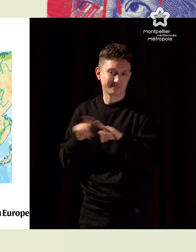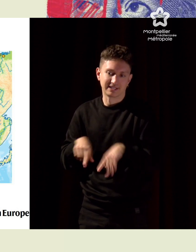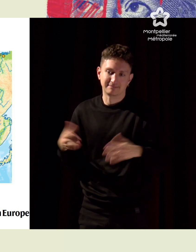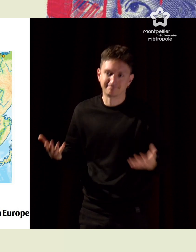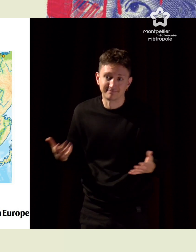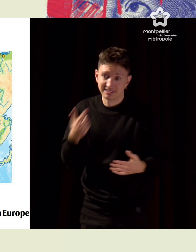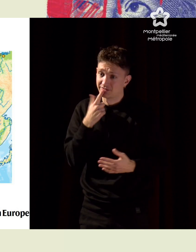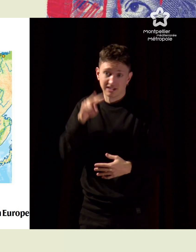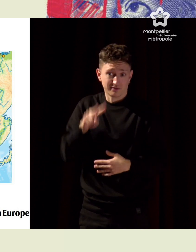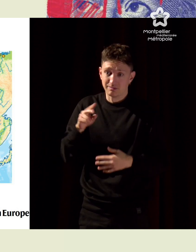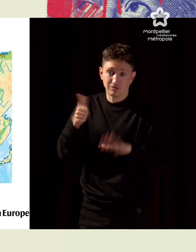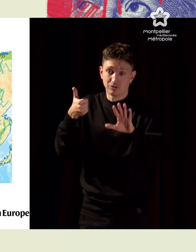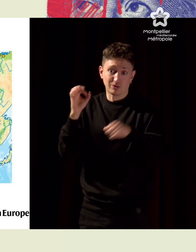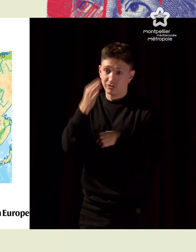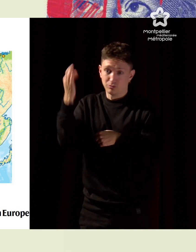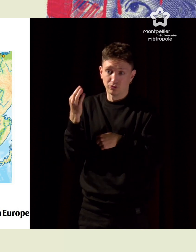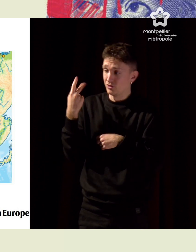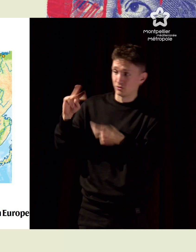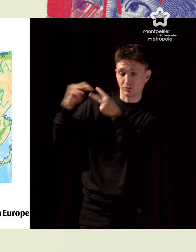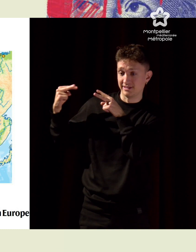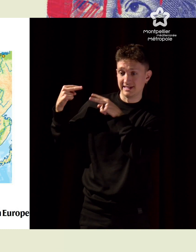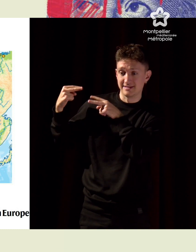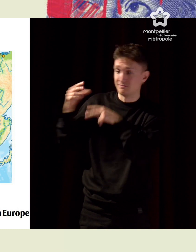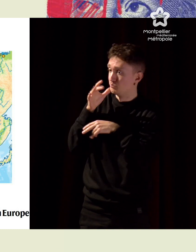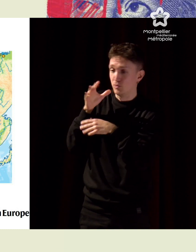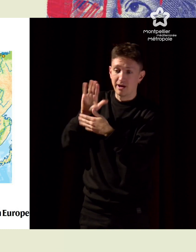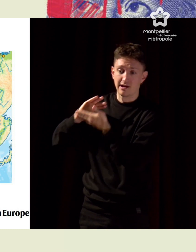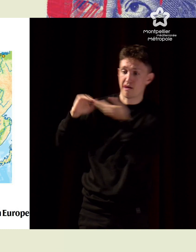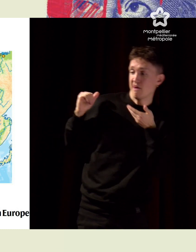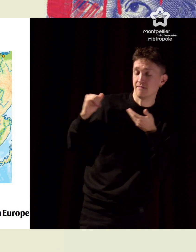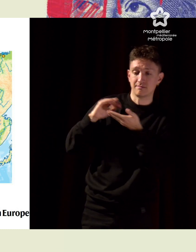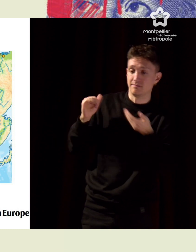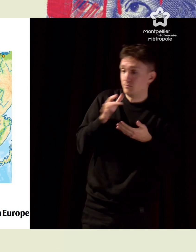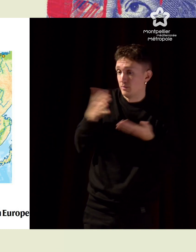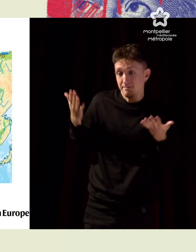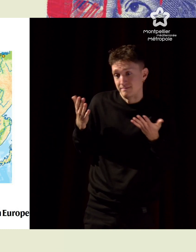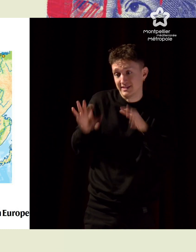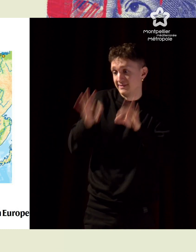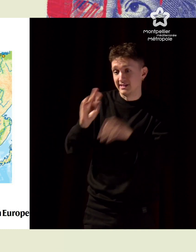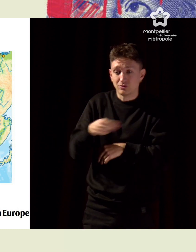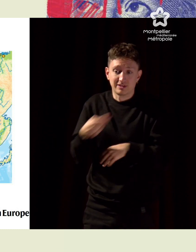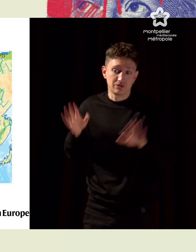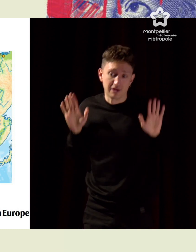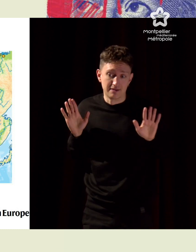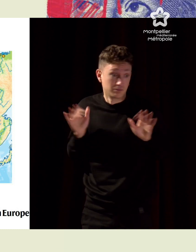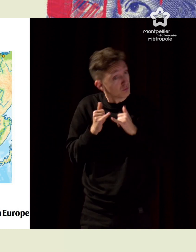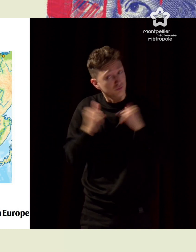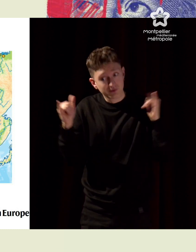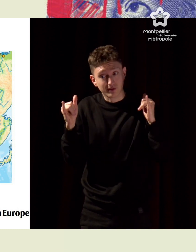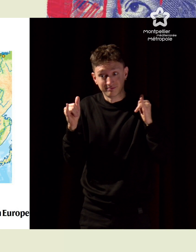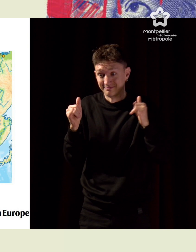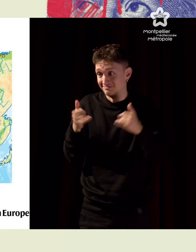sont éliminés par la sélection naturelle. Donc ça veut dire que c'est une sélection naturelle très forte contre ces